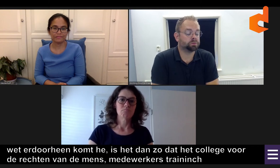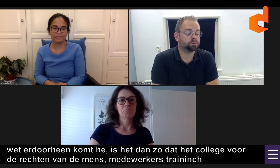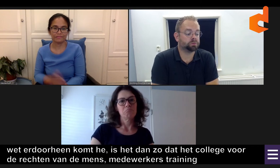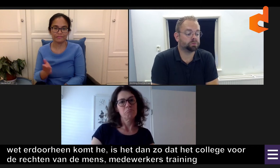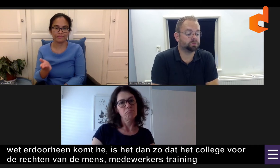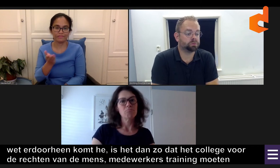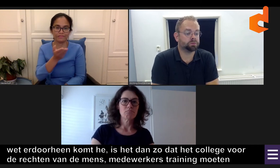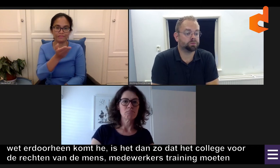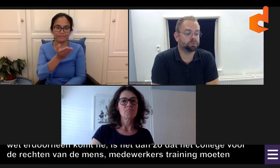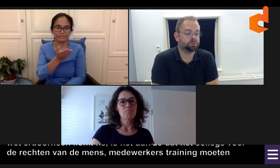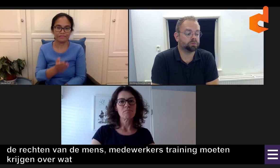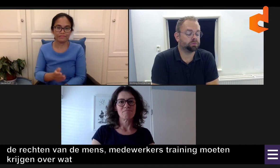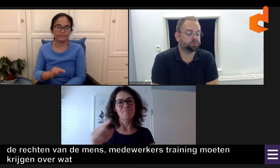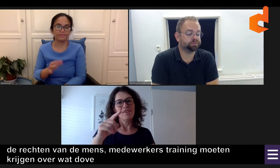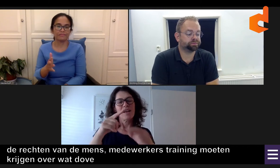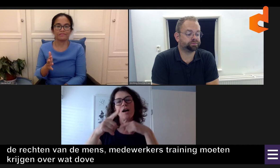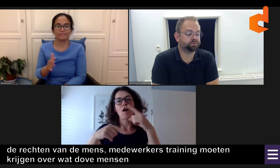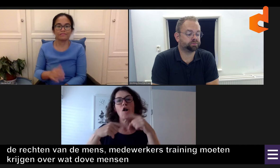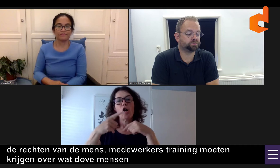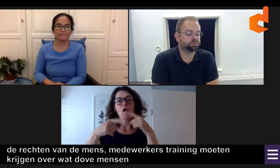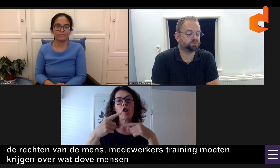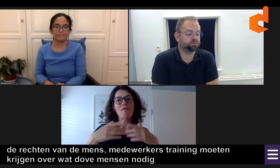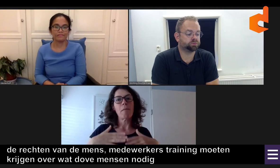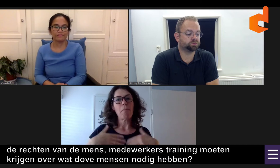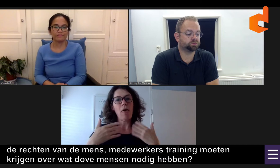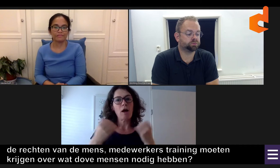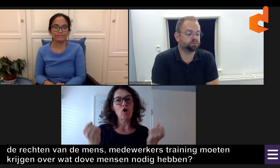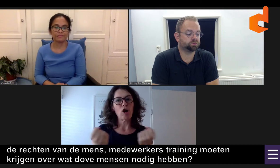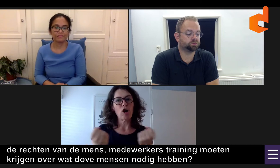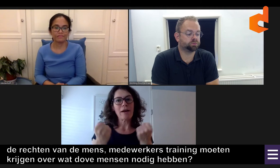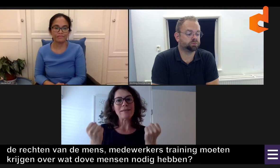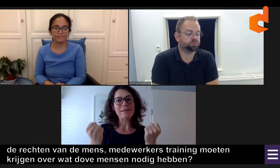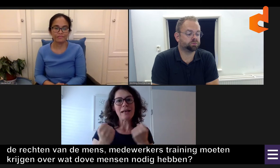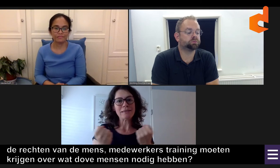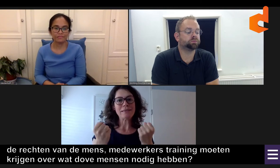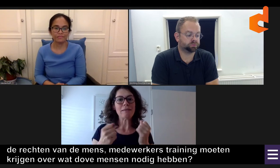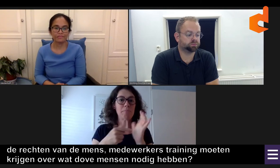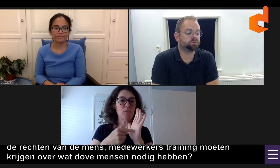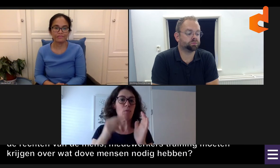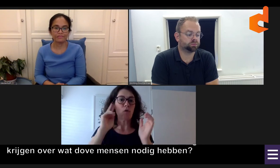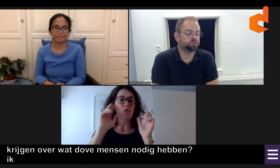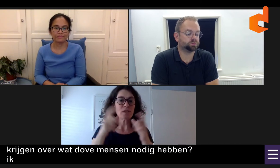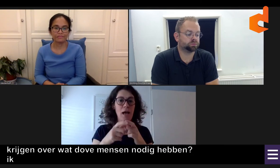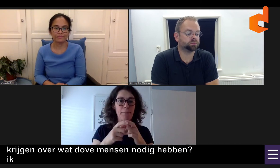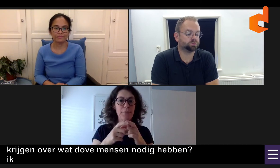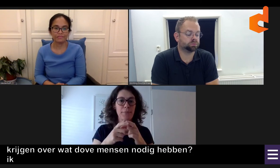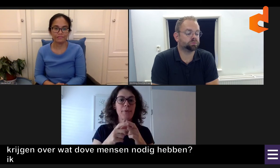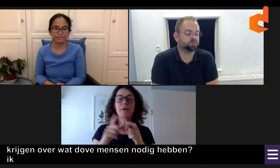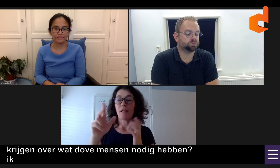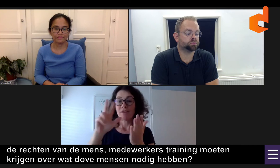daarvan? Ik geef deze even aan Corrie. Ja, dat is wel een rol die ligt bij de belangenorganisaties,